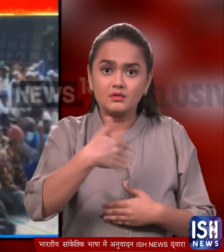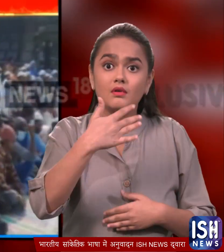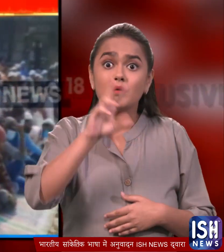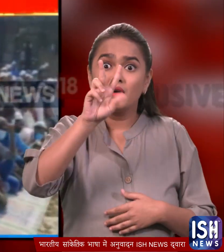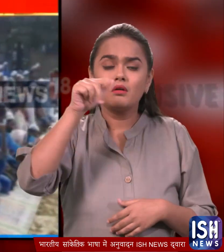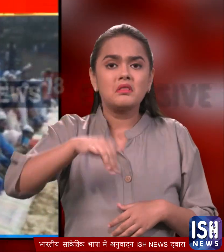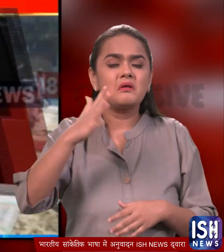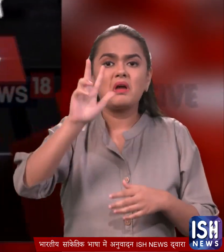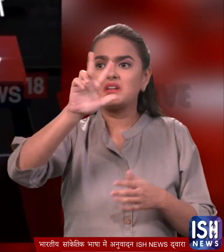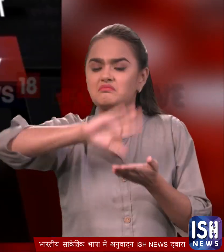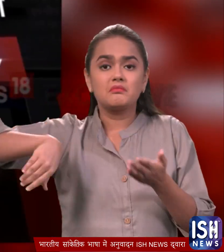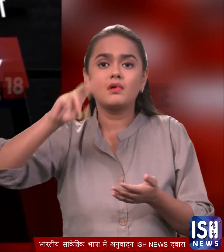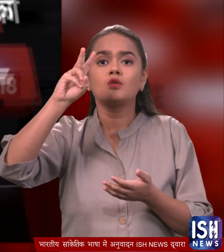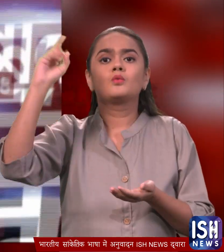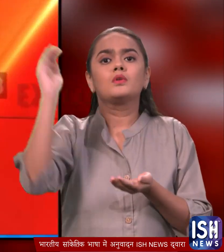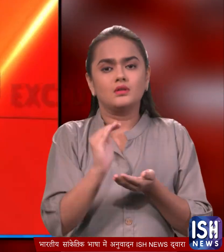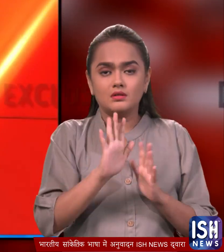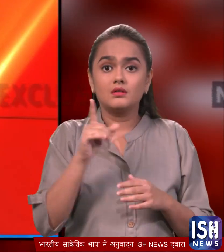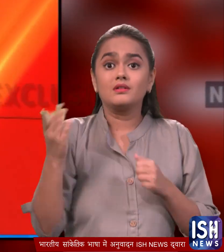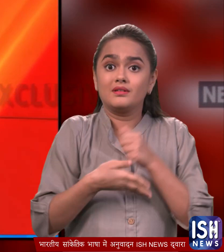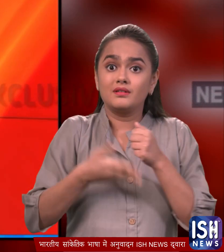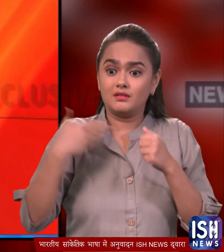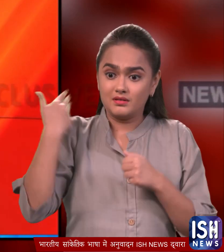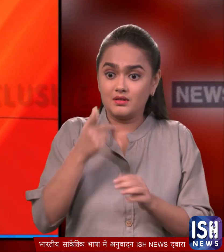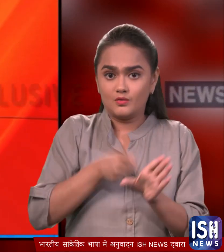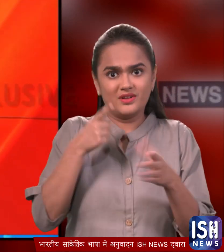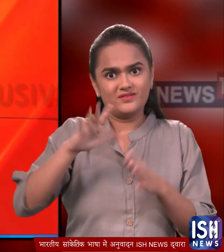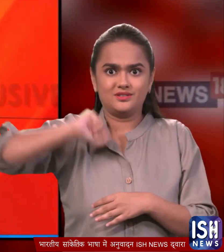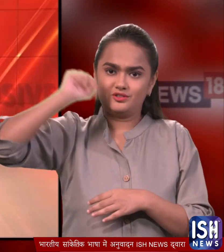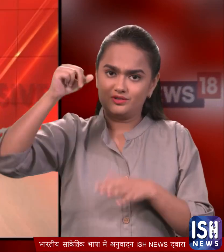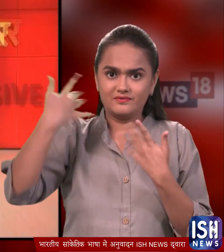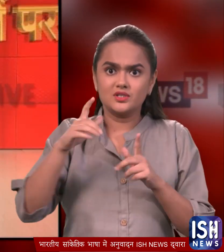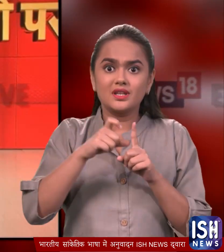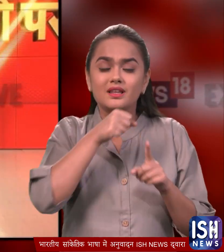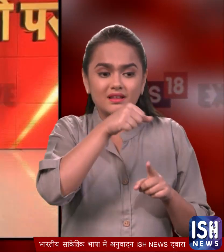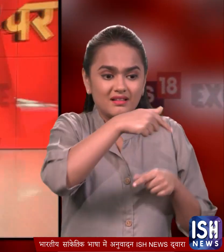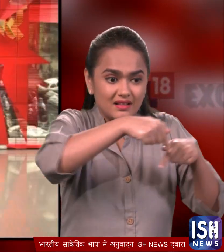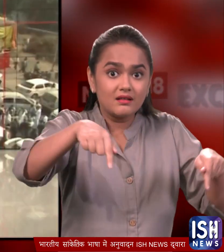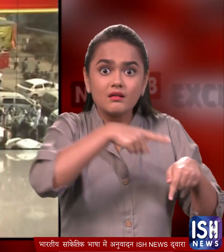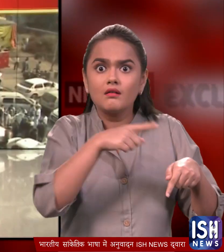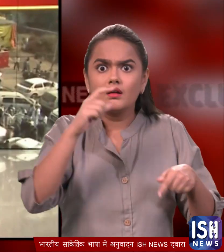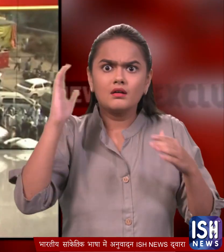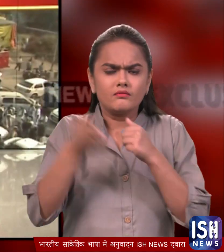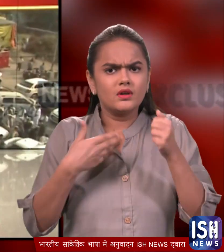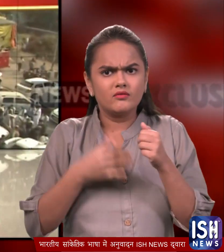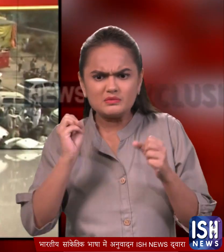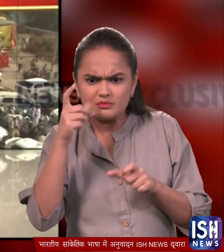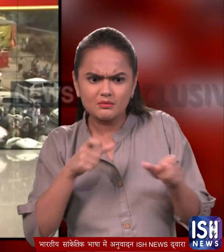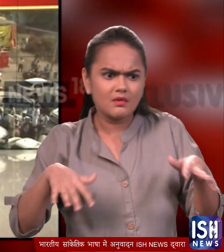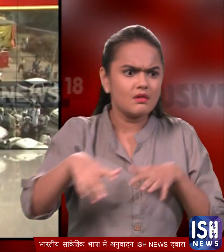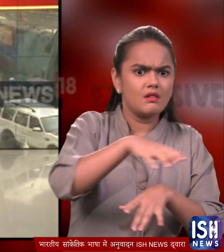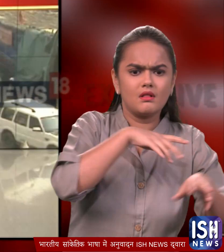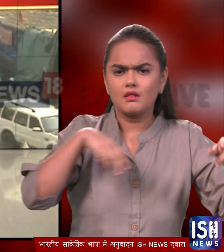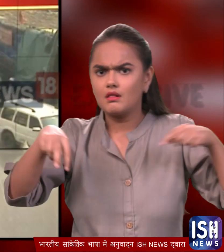केवल 20 खुली जगहों पर ही जुमे की नमाज पढ़ी गई। किसान आंदोलन के 1 साल पूरा होने के मौके पर दिल्ली की सीमाओं पर किसानों की हलचल बढ़ गई, जिसे देखते